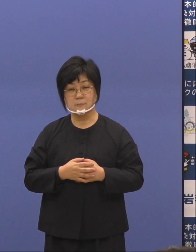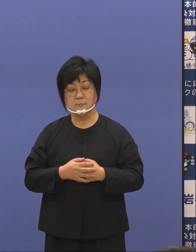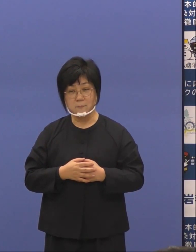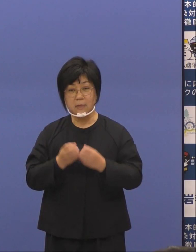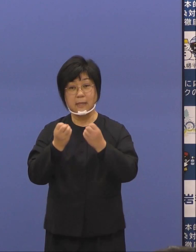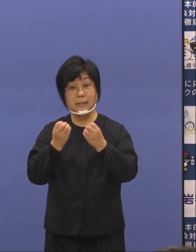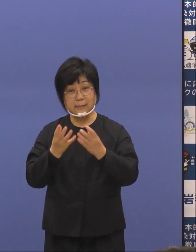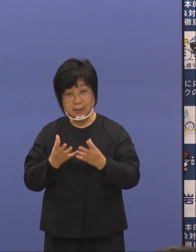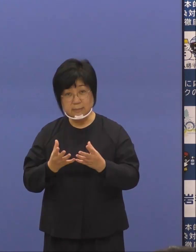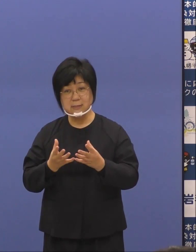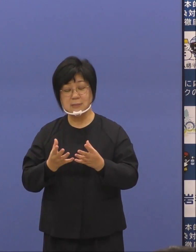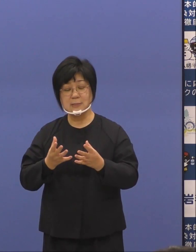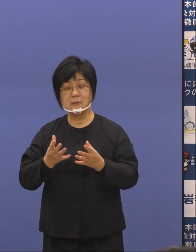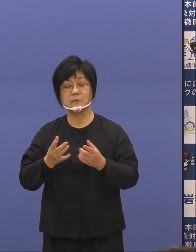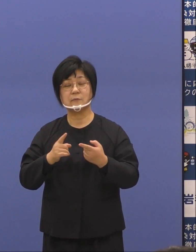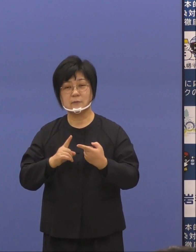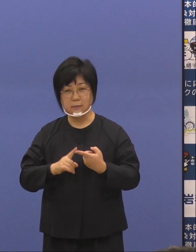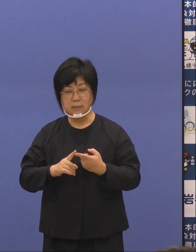自由で、